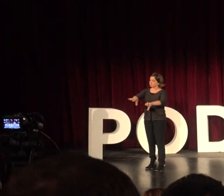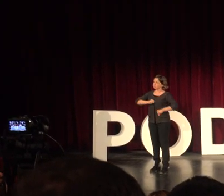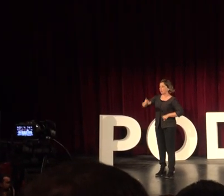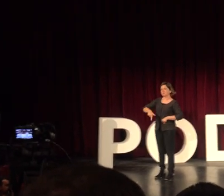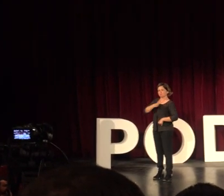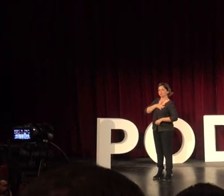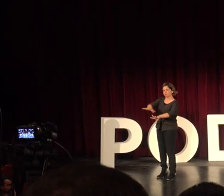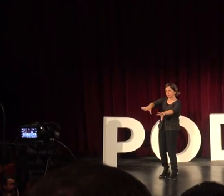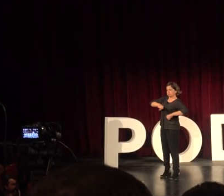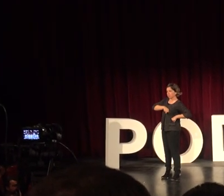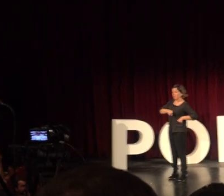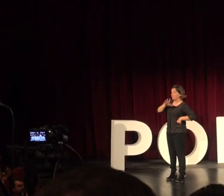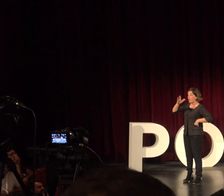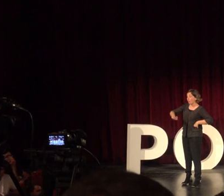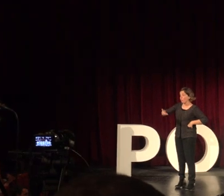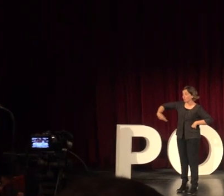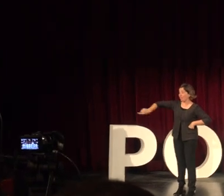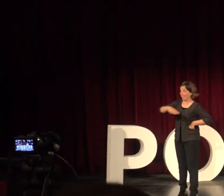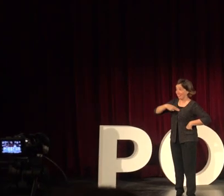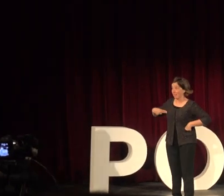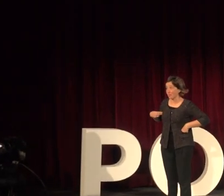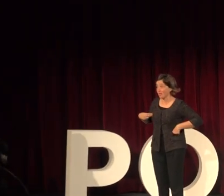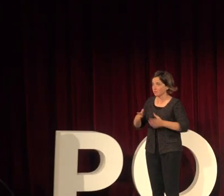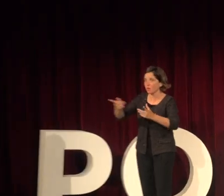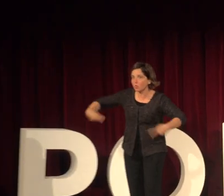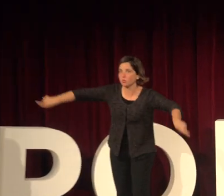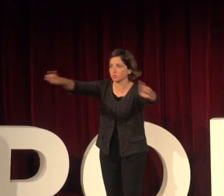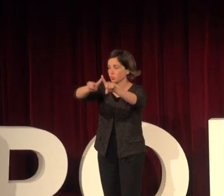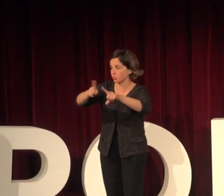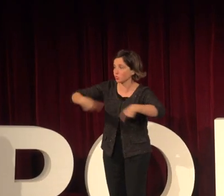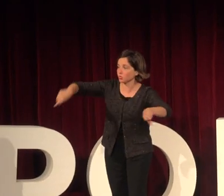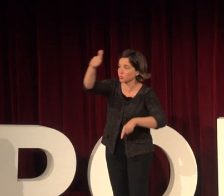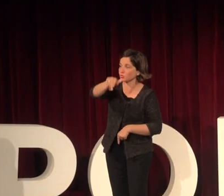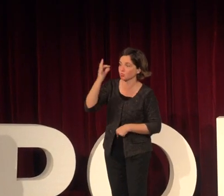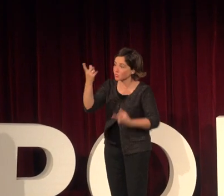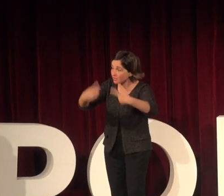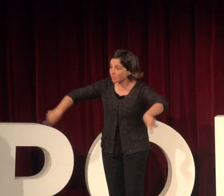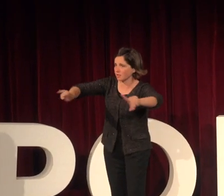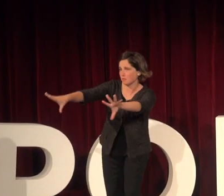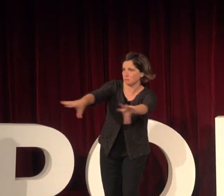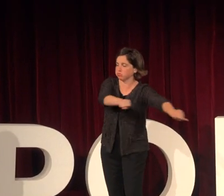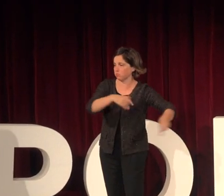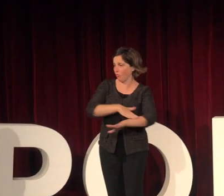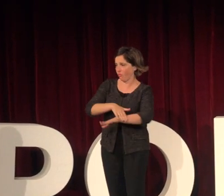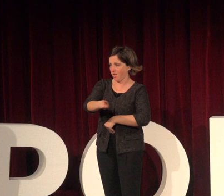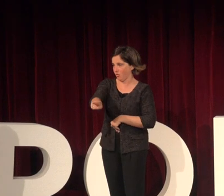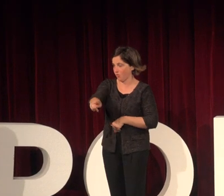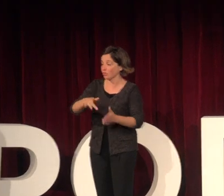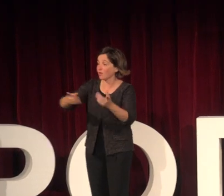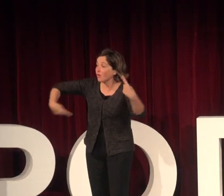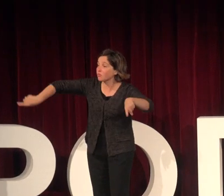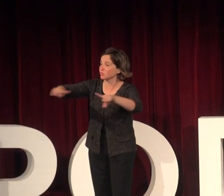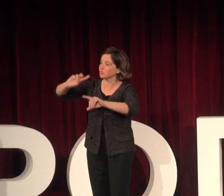cambio. Por eso lo importante para Cantabria sois vosotros y vosotras, que habéis participado en este proceso. Sois